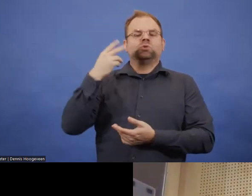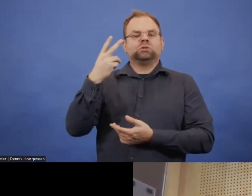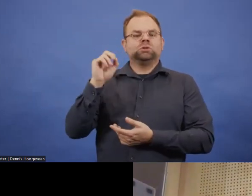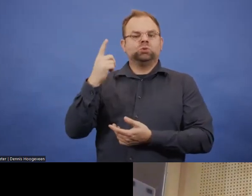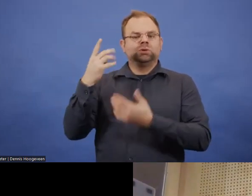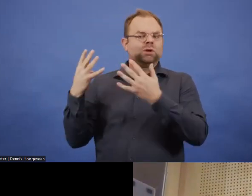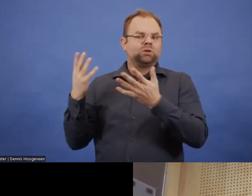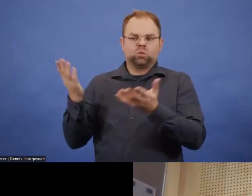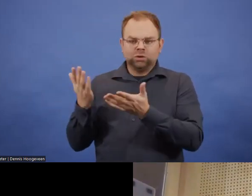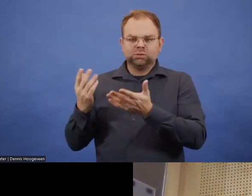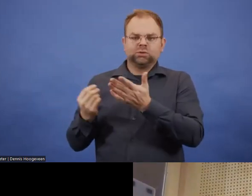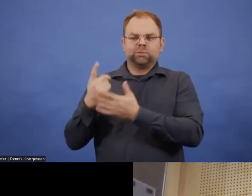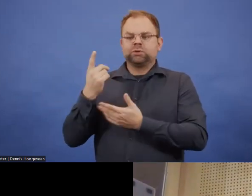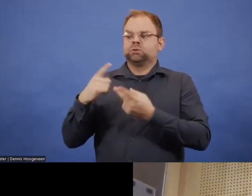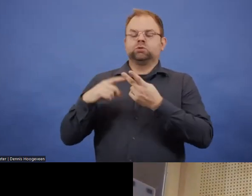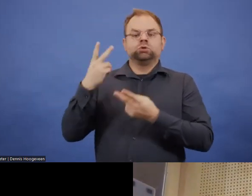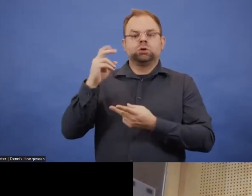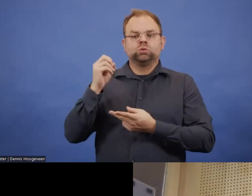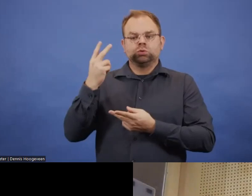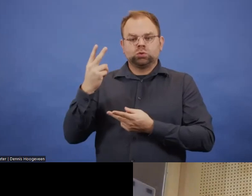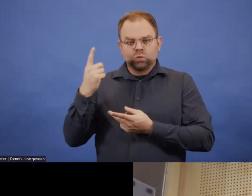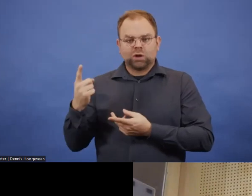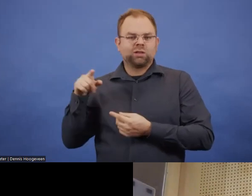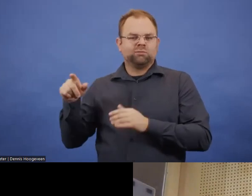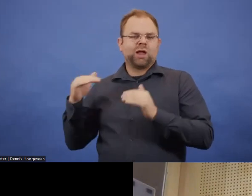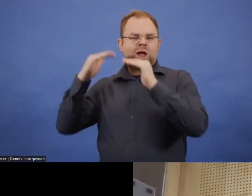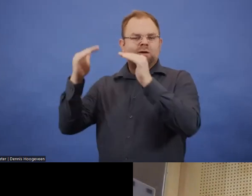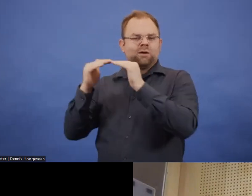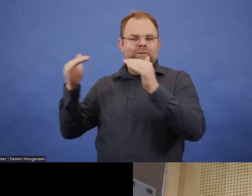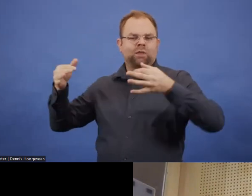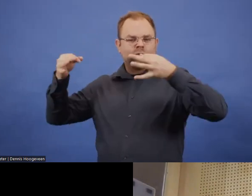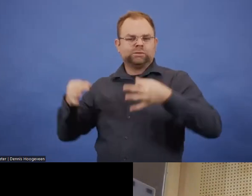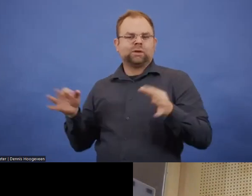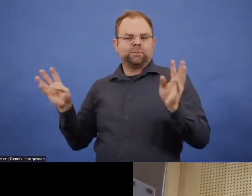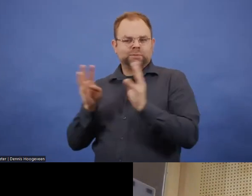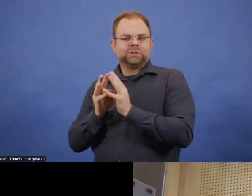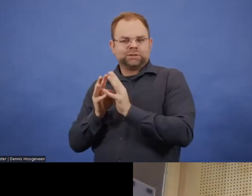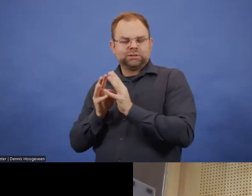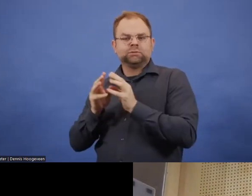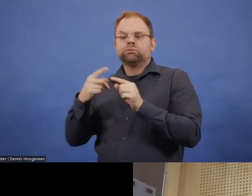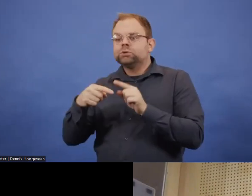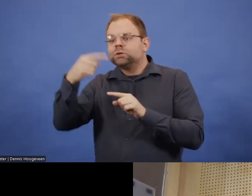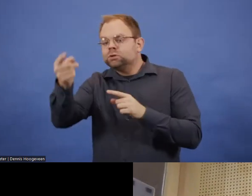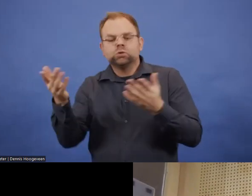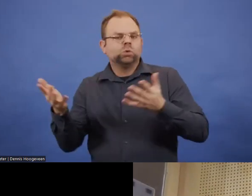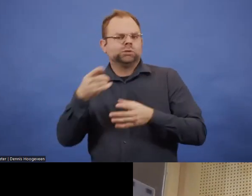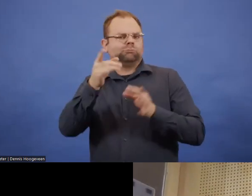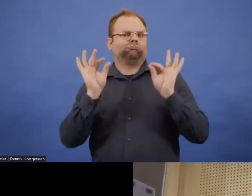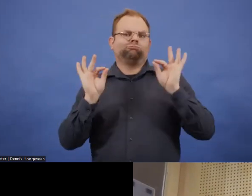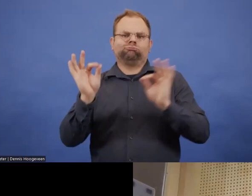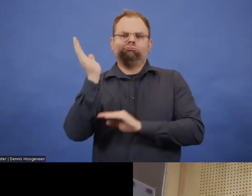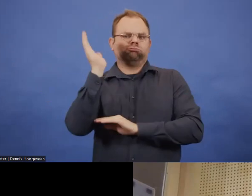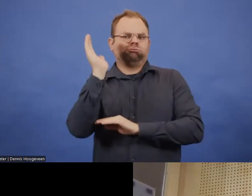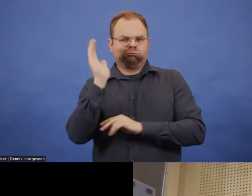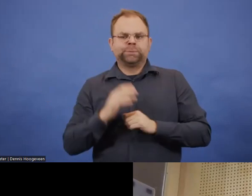a nivel alto de las reuniones. Hay algunas preguntas